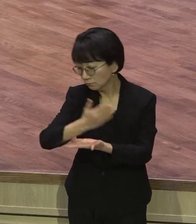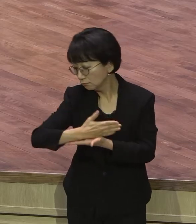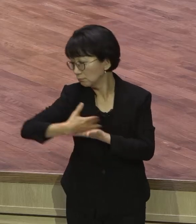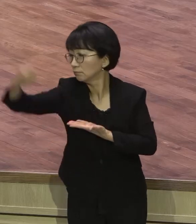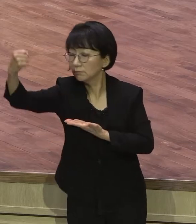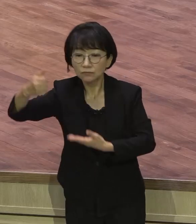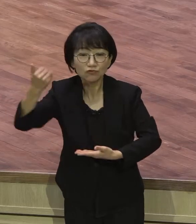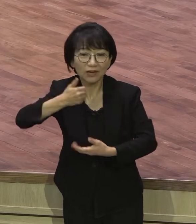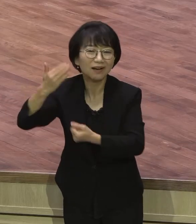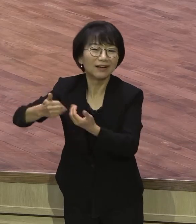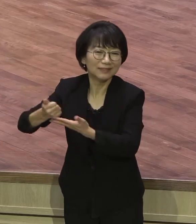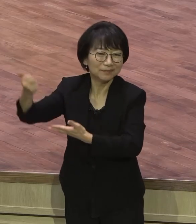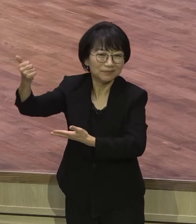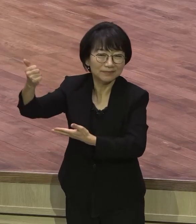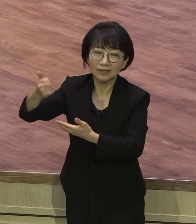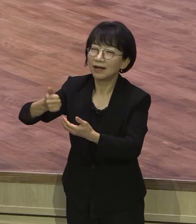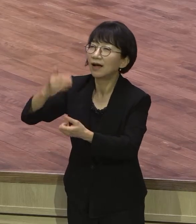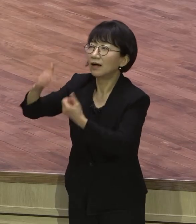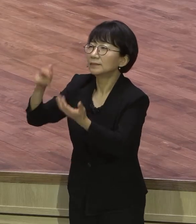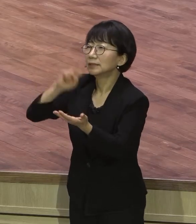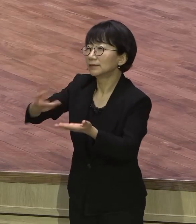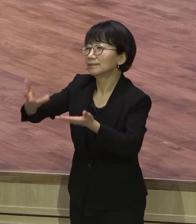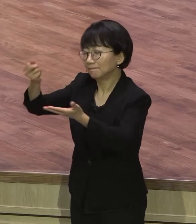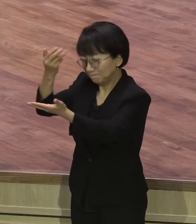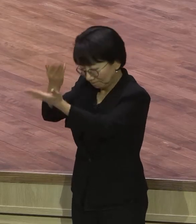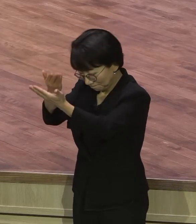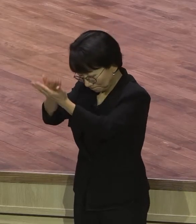아닙니까? 찬송을 받으실지로다.